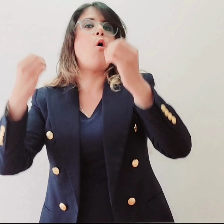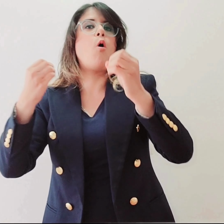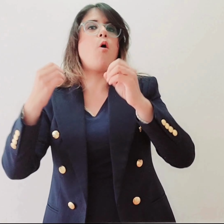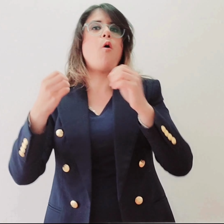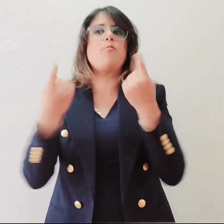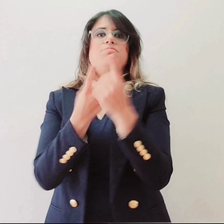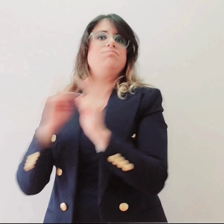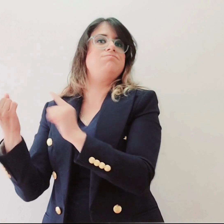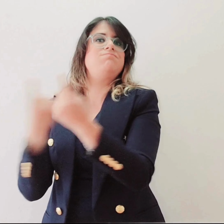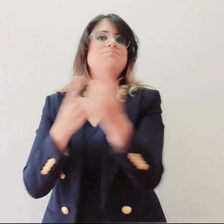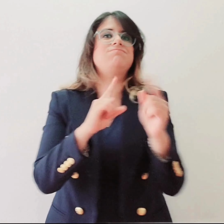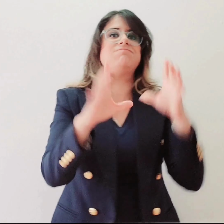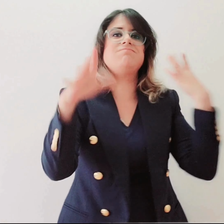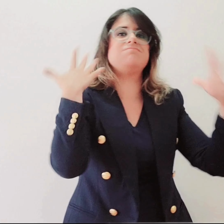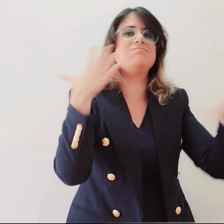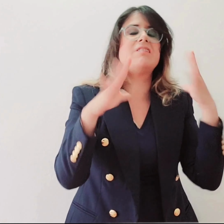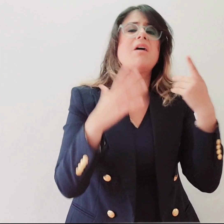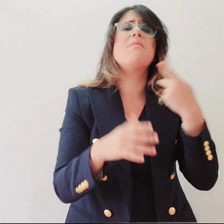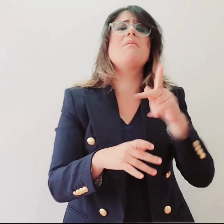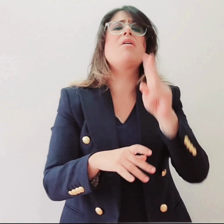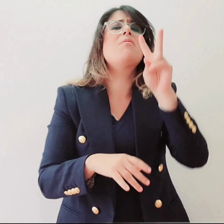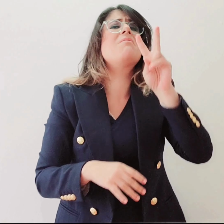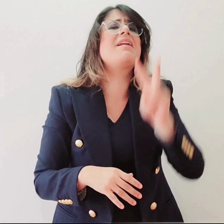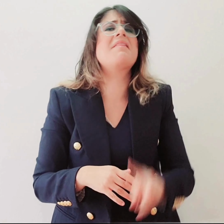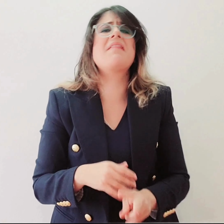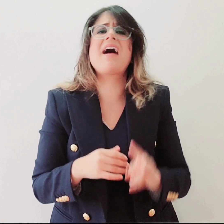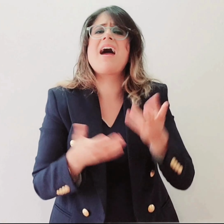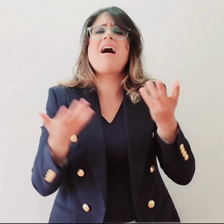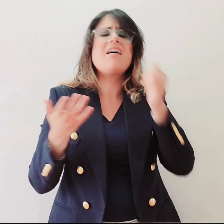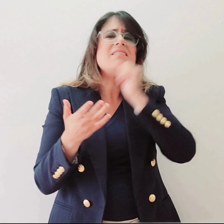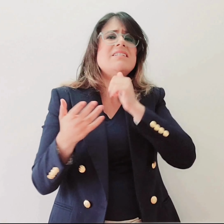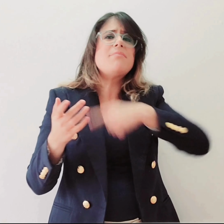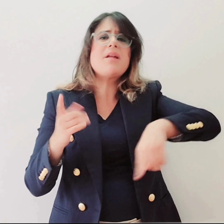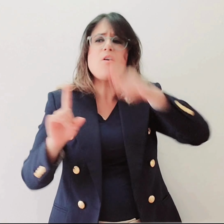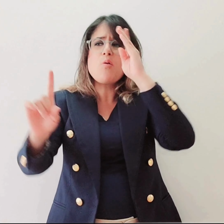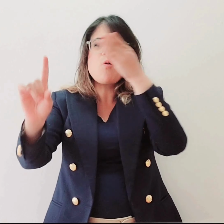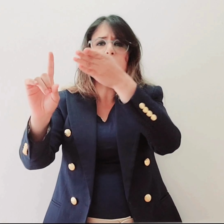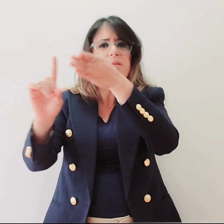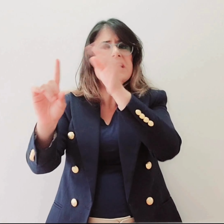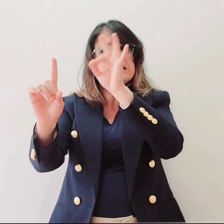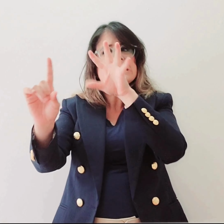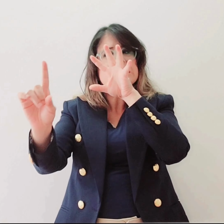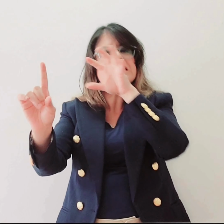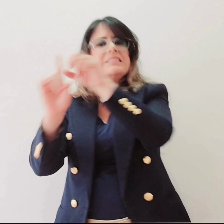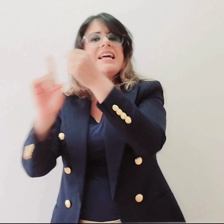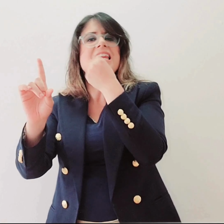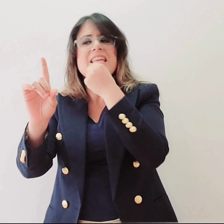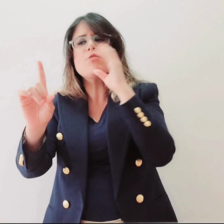grandes, se ven a veces otro tipo de cuestiones, pero al final, de verdad, si no perdemos el objetivo de hacia dónde vamos, vamos a generar herramientas y